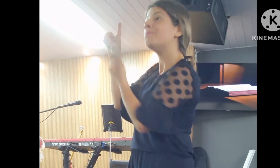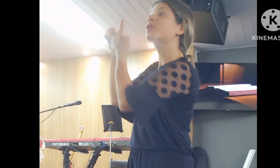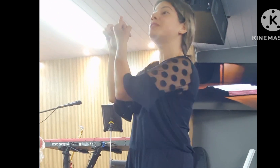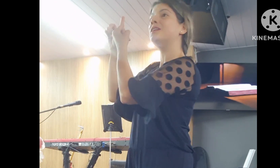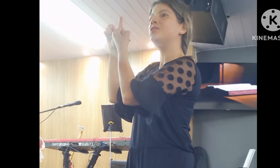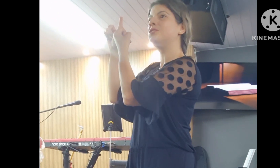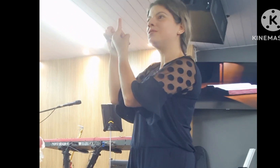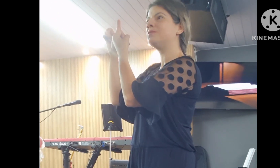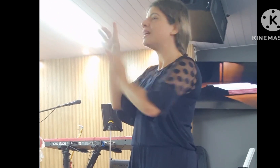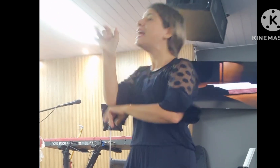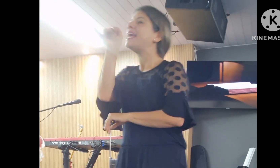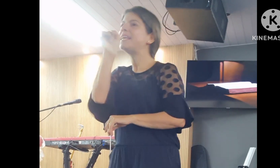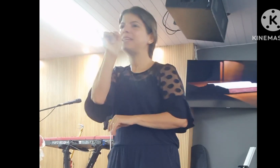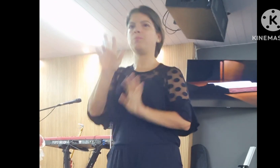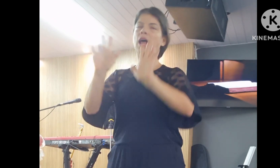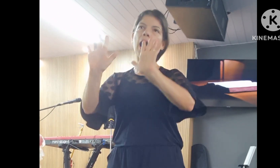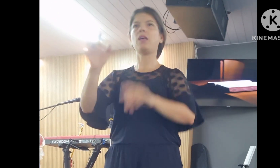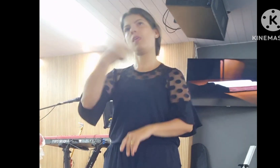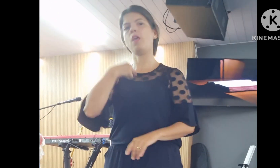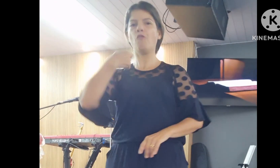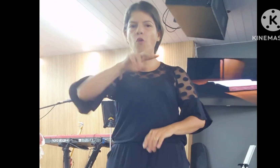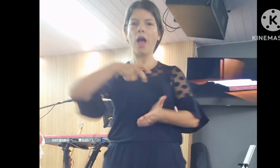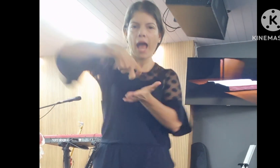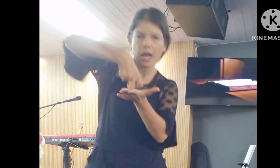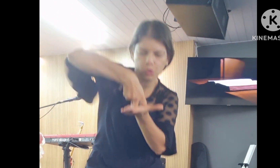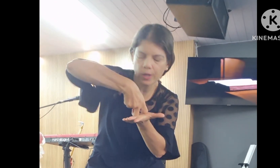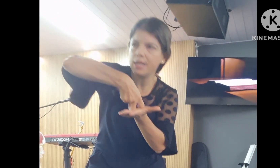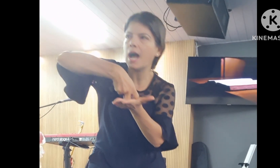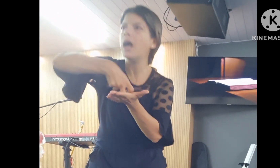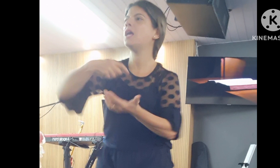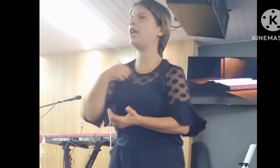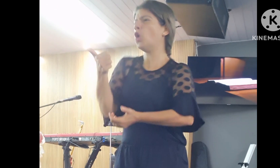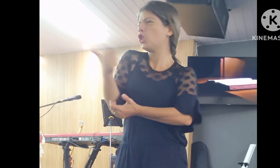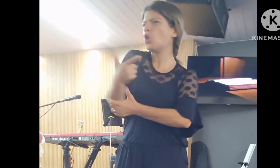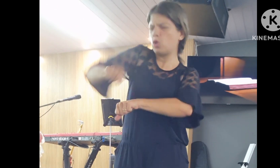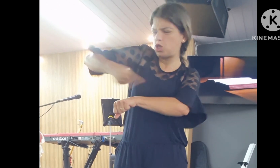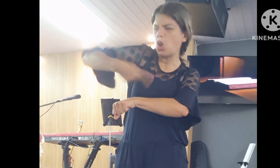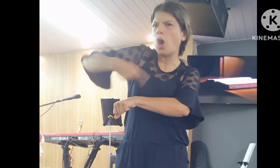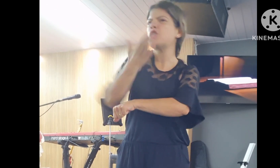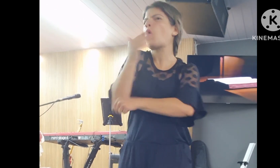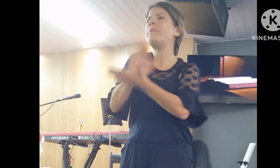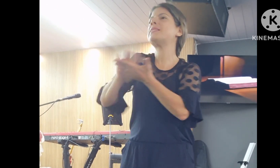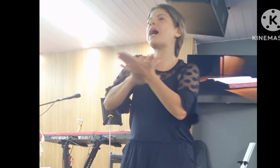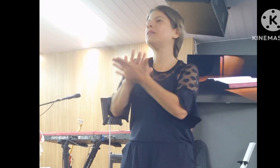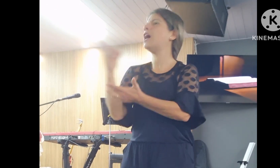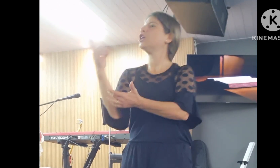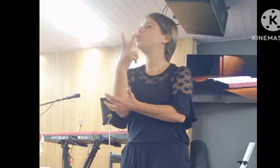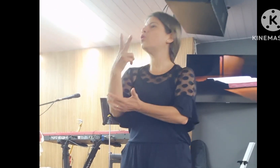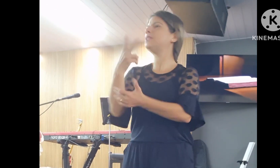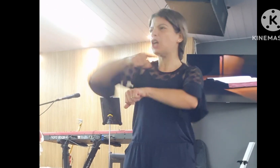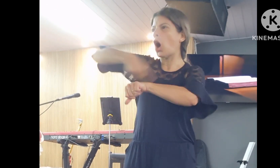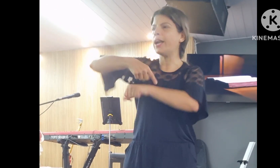preciso ajoelhar. Eu vou fazer 12 horas de jejum, vou ficar 12 horas de joelho para me ter comunhão com